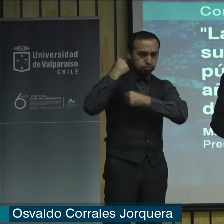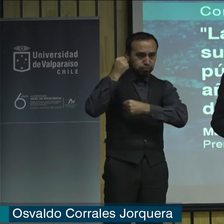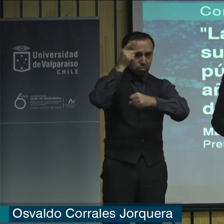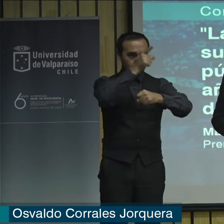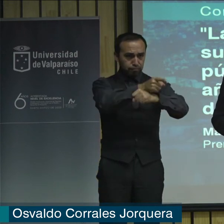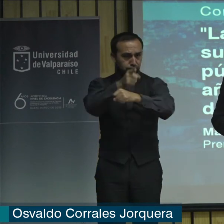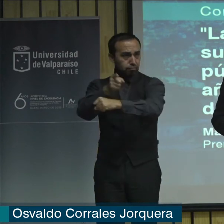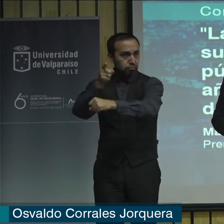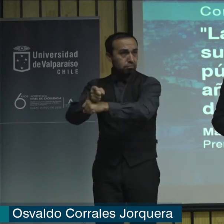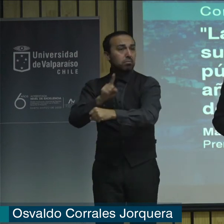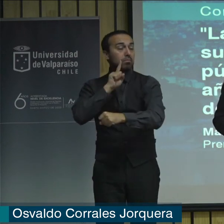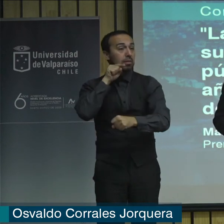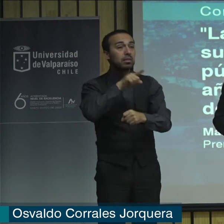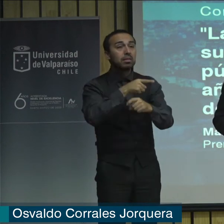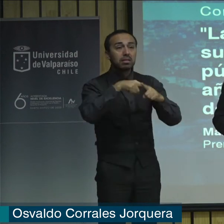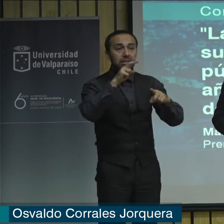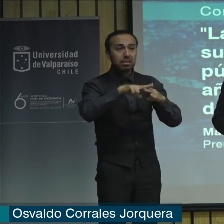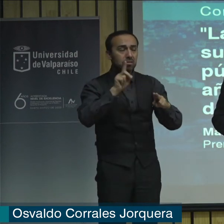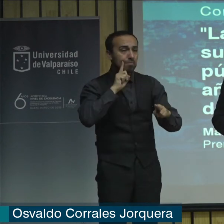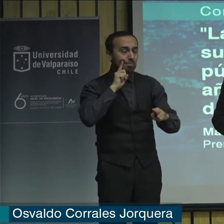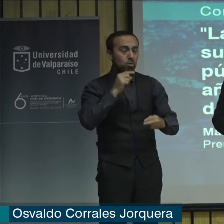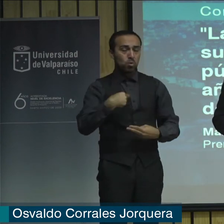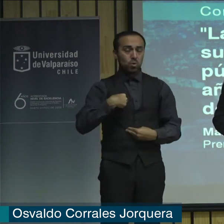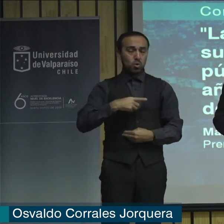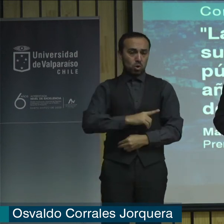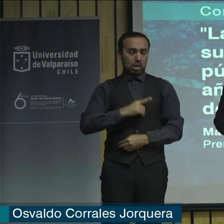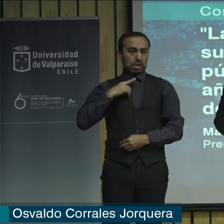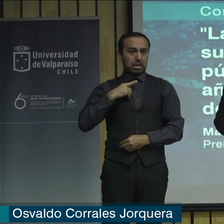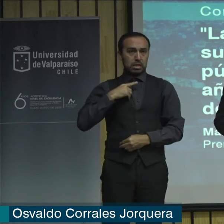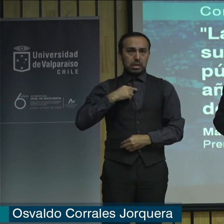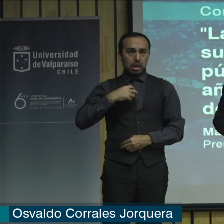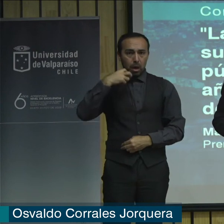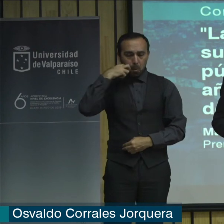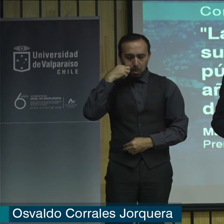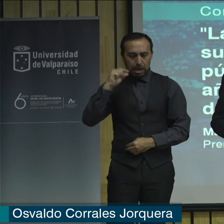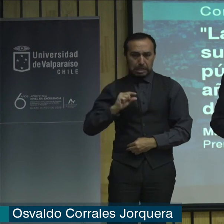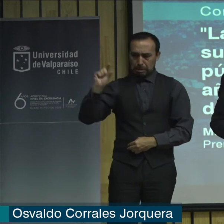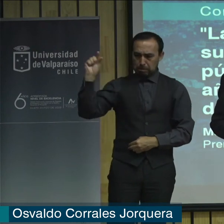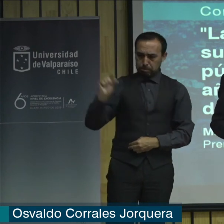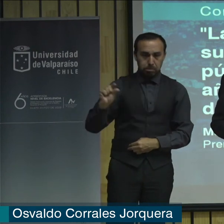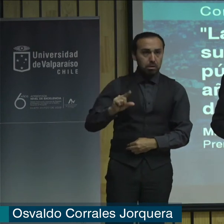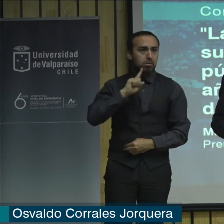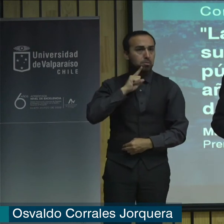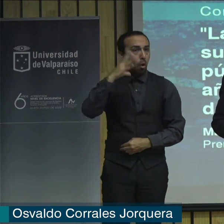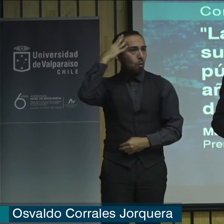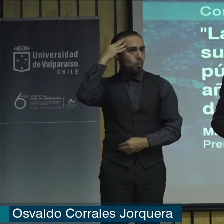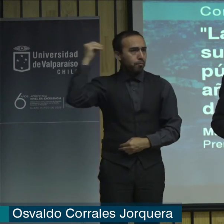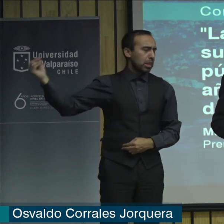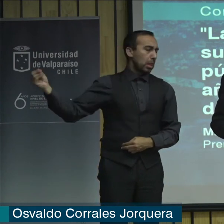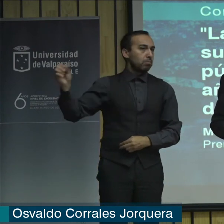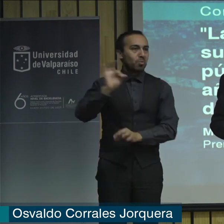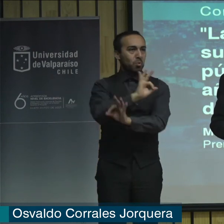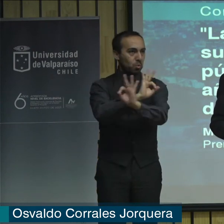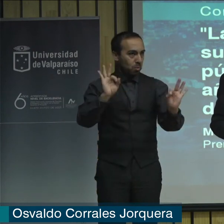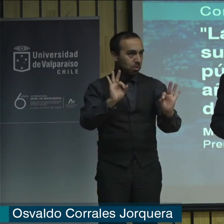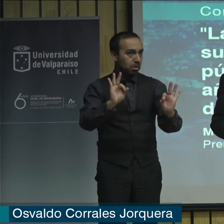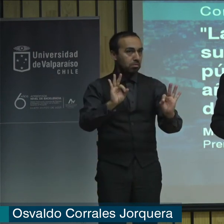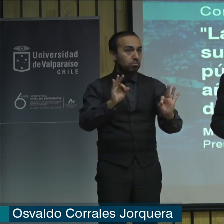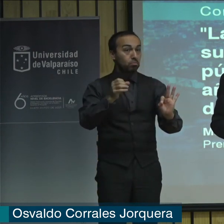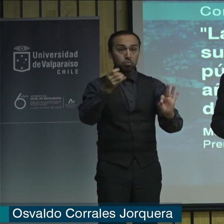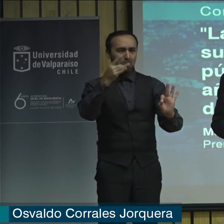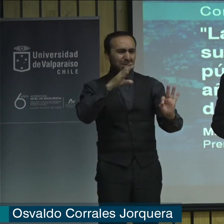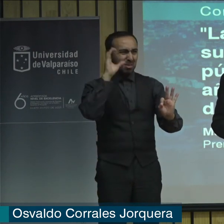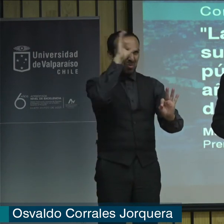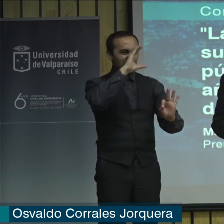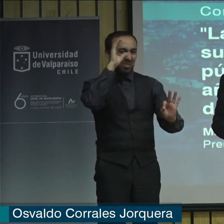constituyen una afrenta a la dignidad humana que no podemos soslayar ni menos olvidar no para la búsqueda de